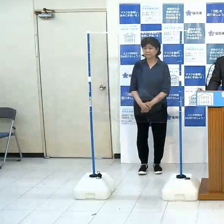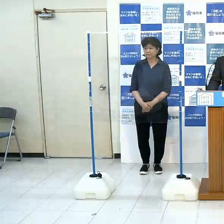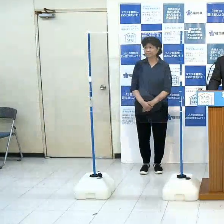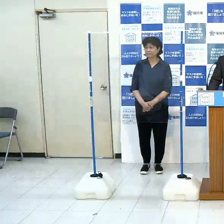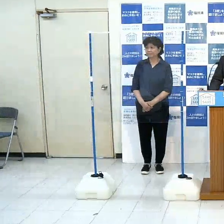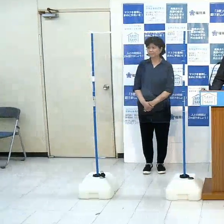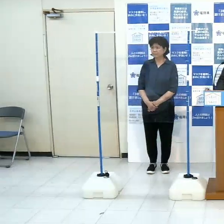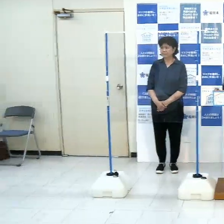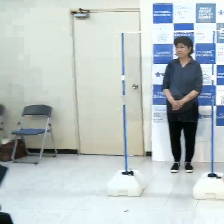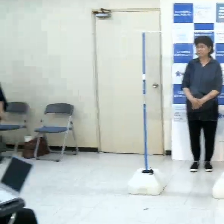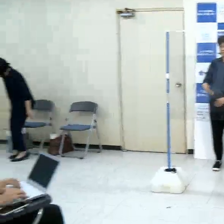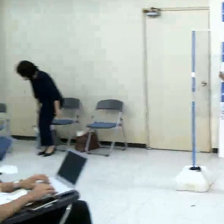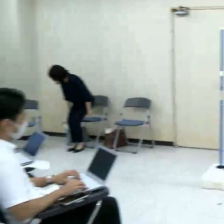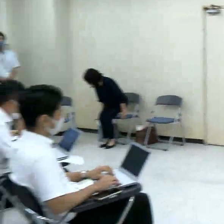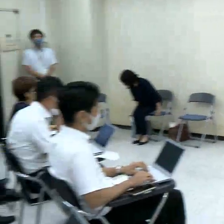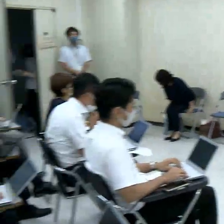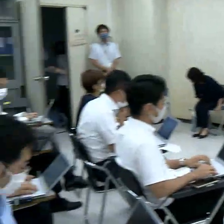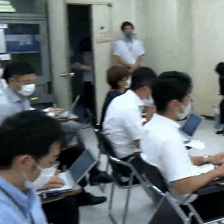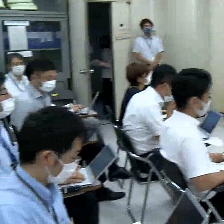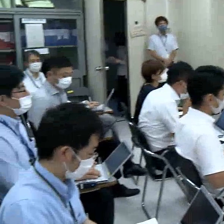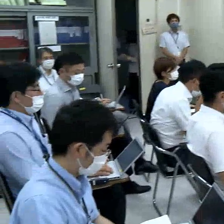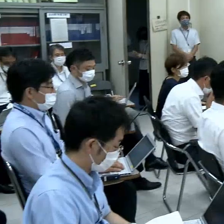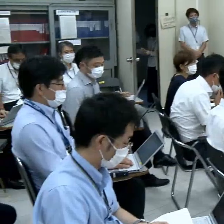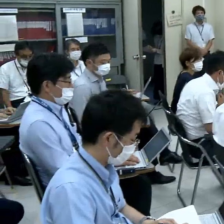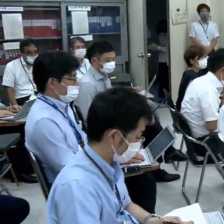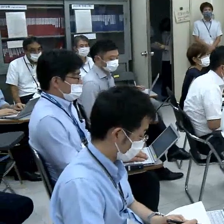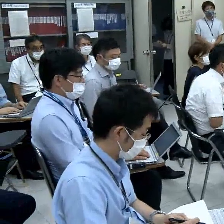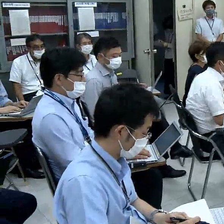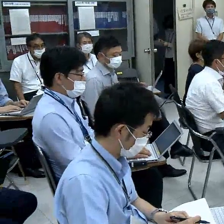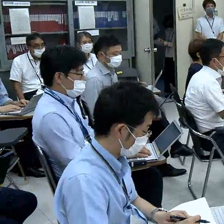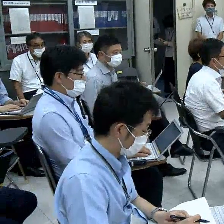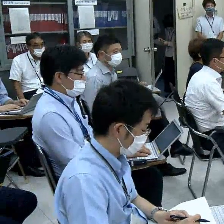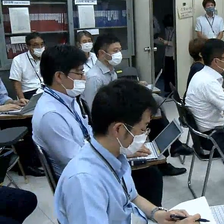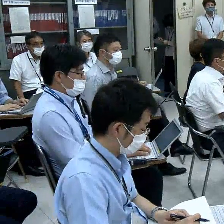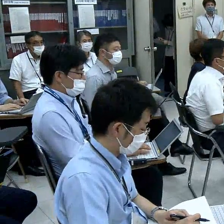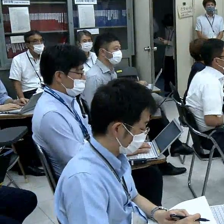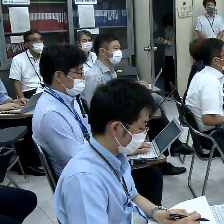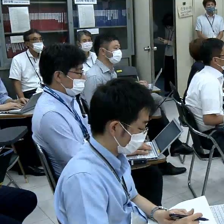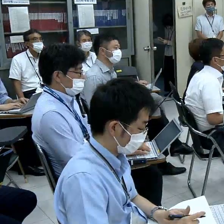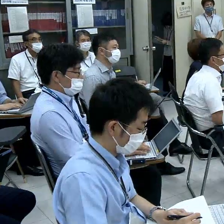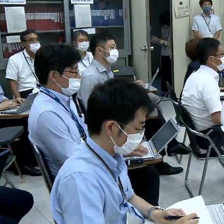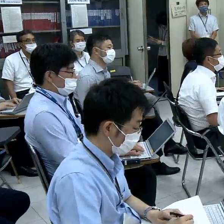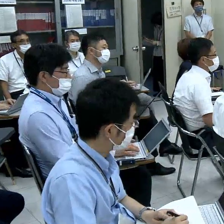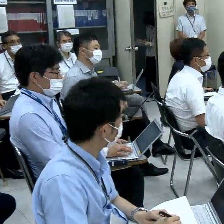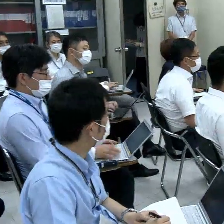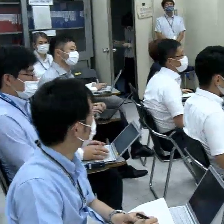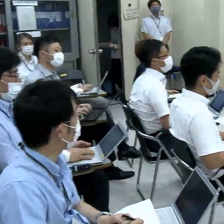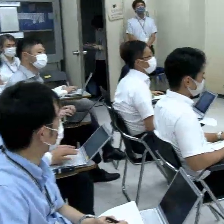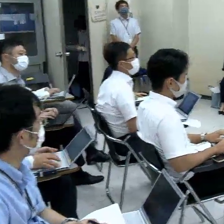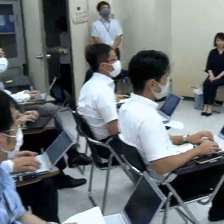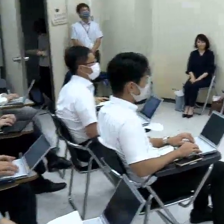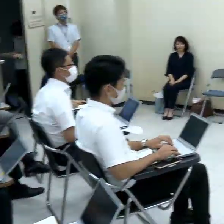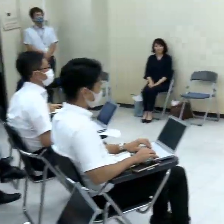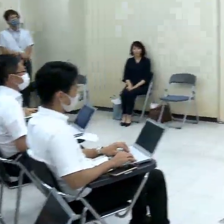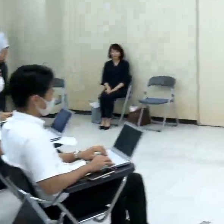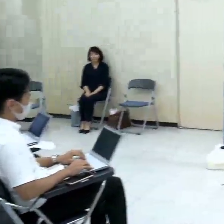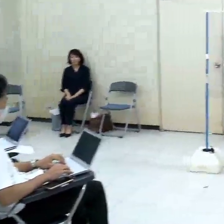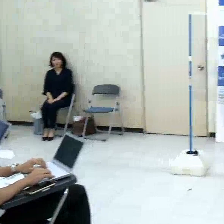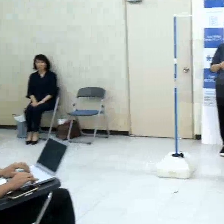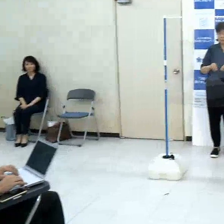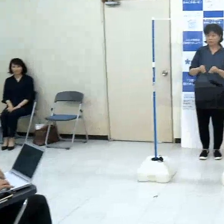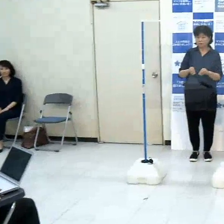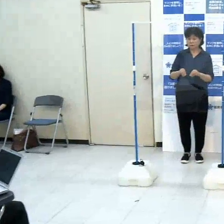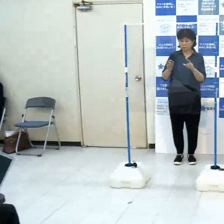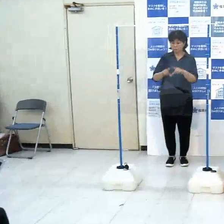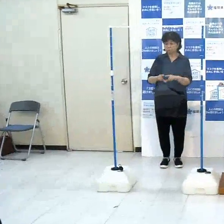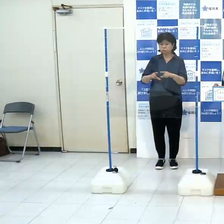すみません、読売新聞の塚田と申しますけれども、はい、今福岡市がですね、すごい感染が爆発